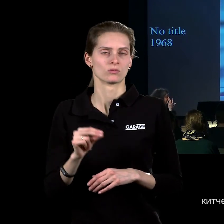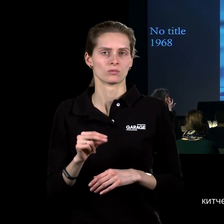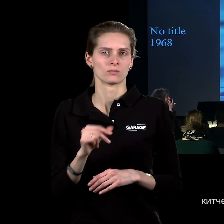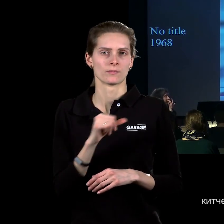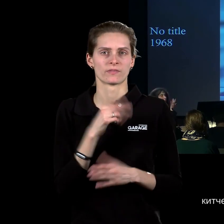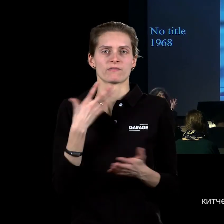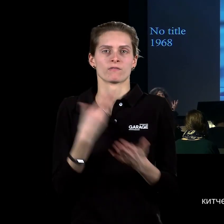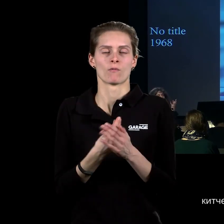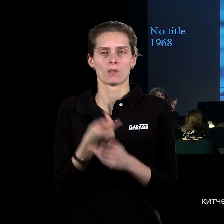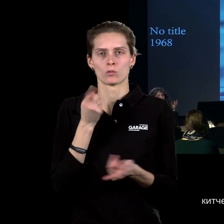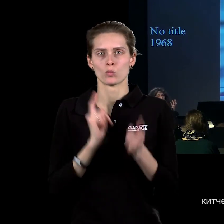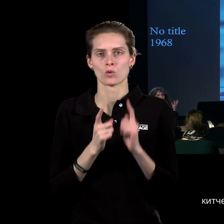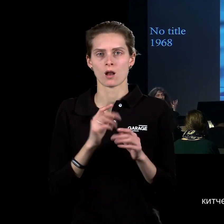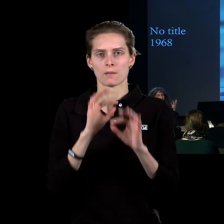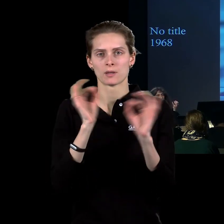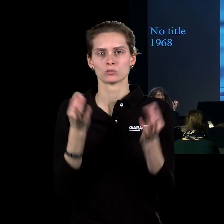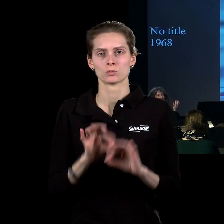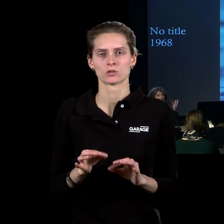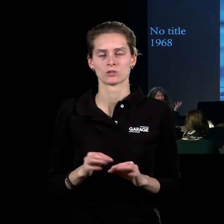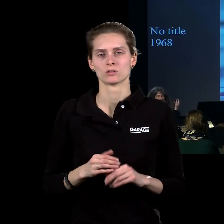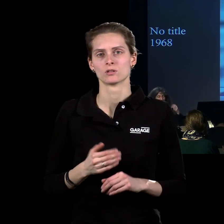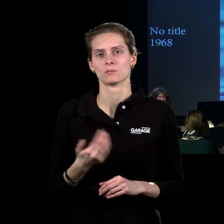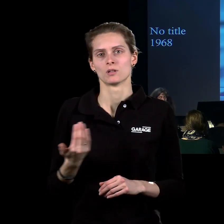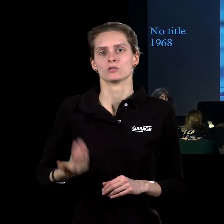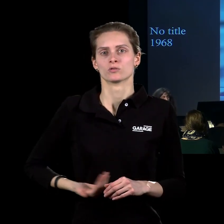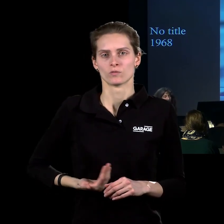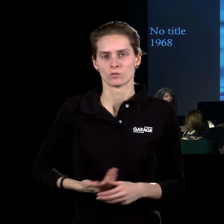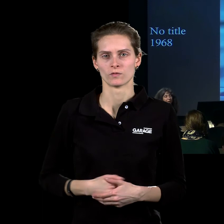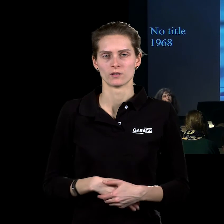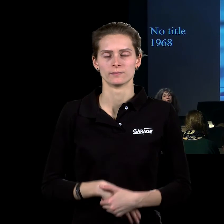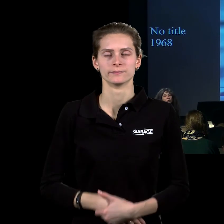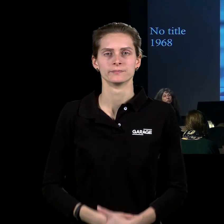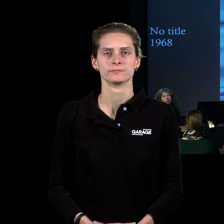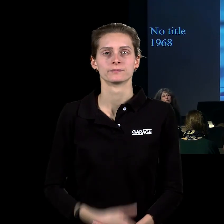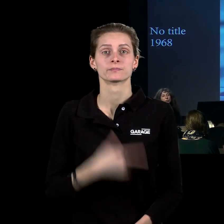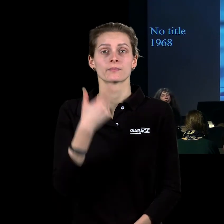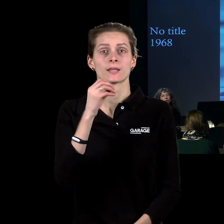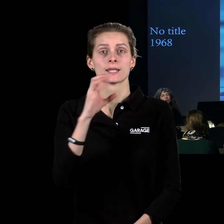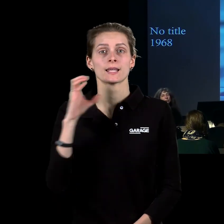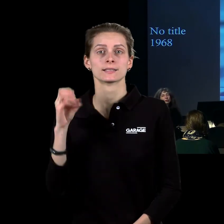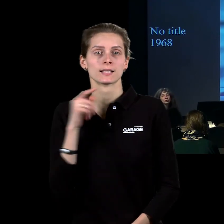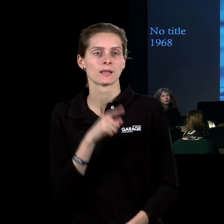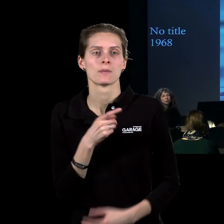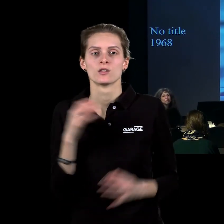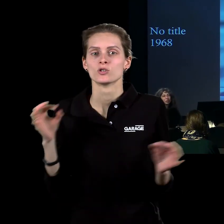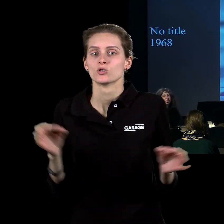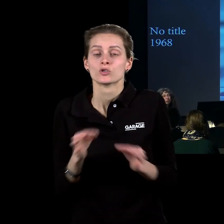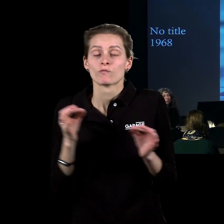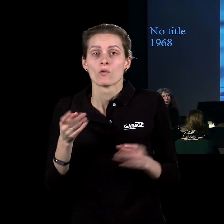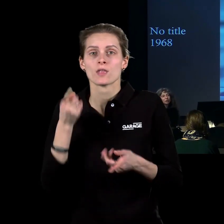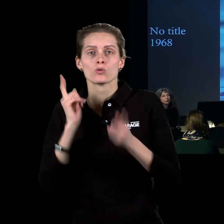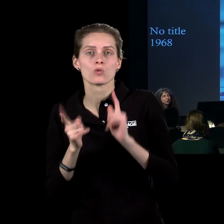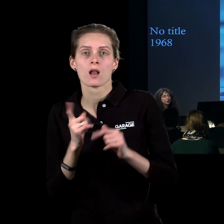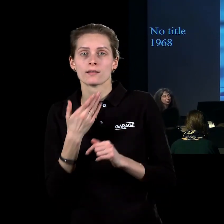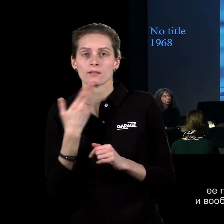в своем натурализме изображением плоти, изображением мяса. У Гессе никакого натурализма нету,